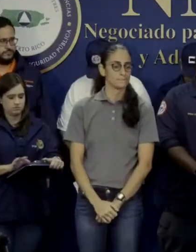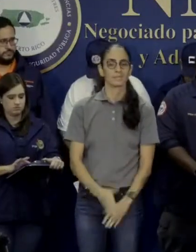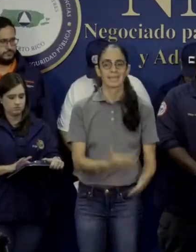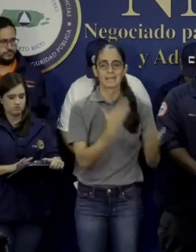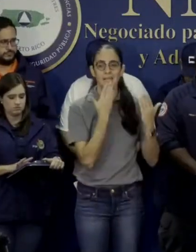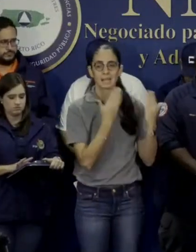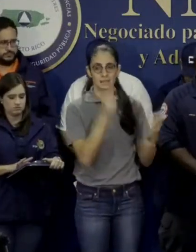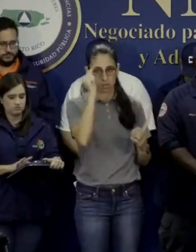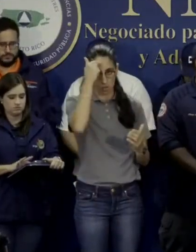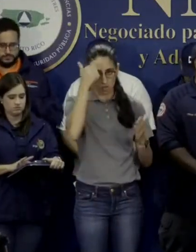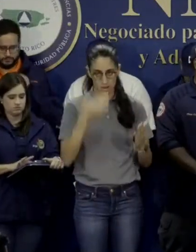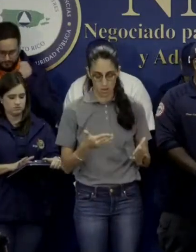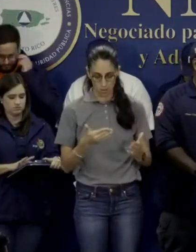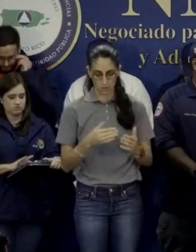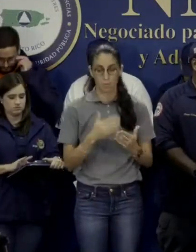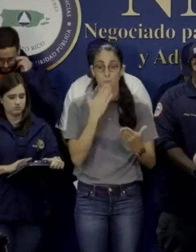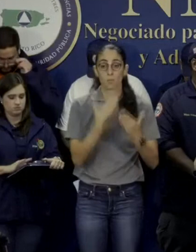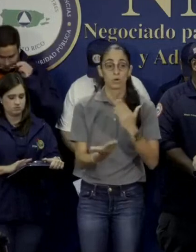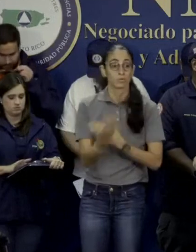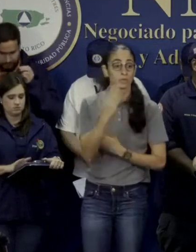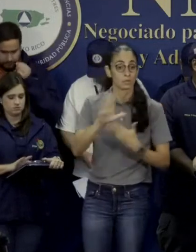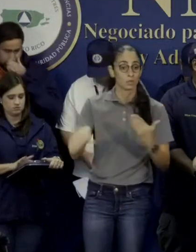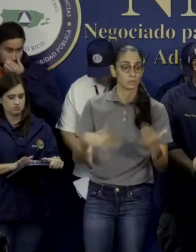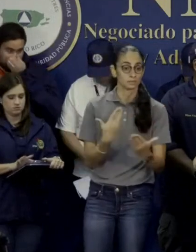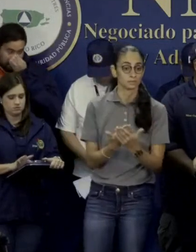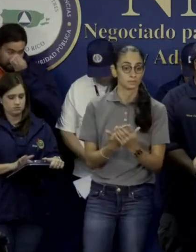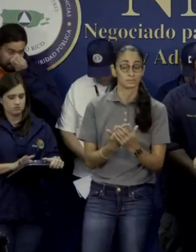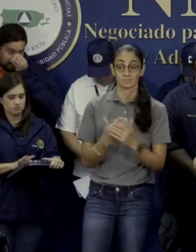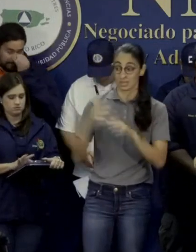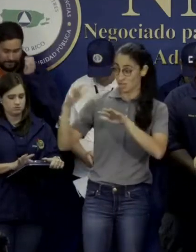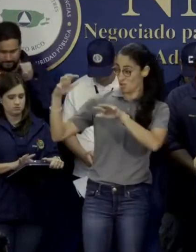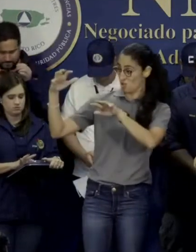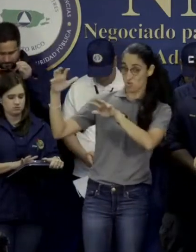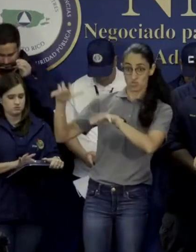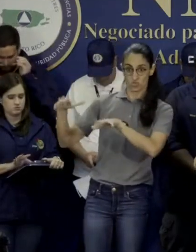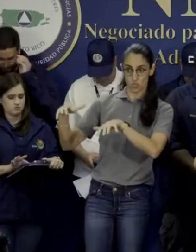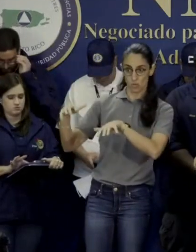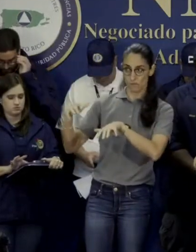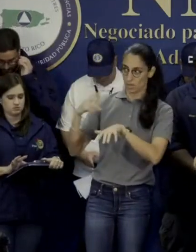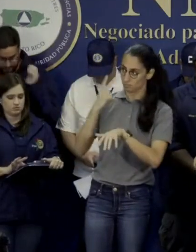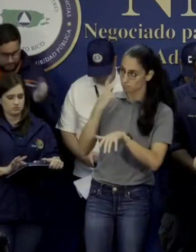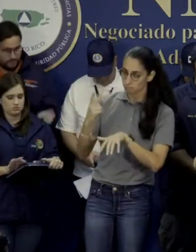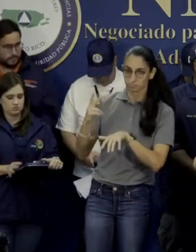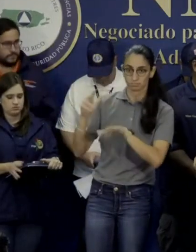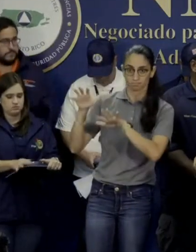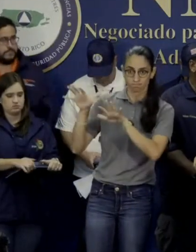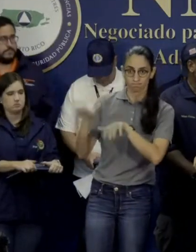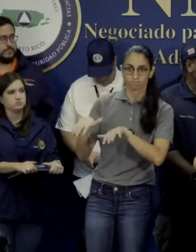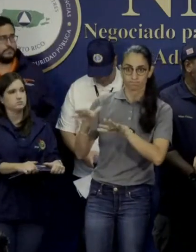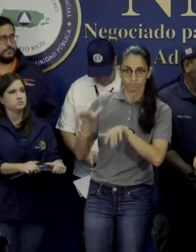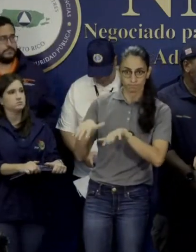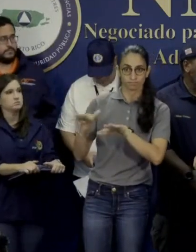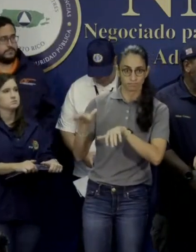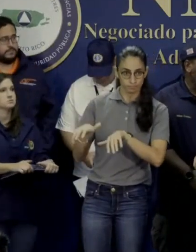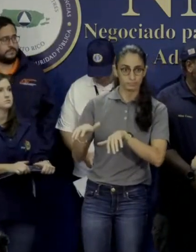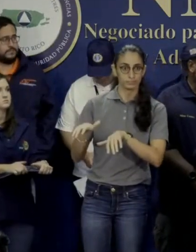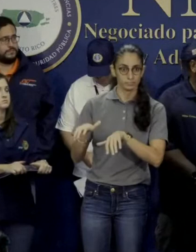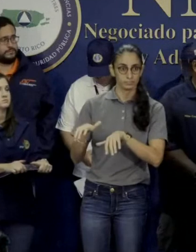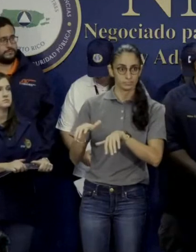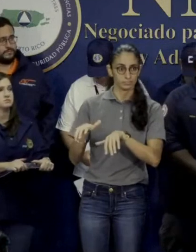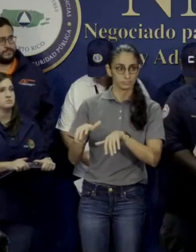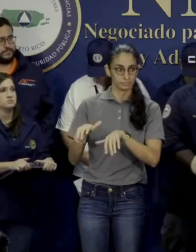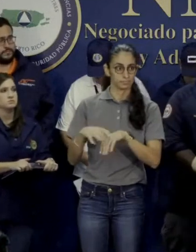Gracias, señor gobernador, y muy buenos días a todos. La lluvia que hemos recibido asociada a Fiona ha